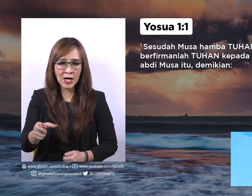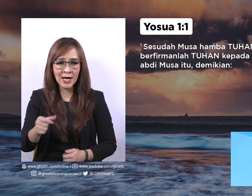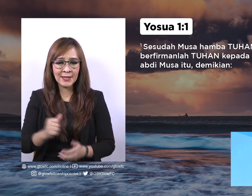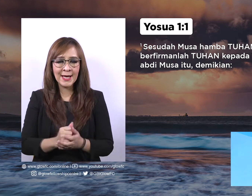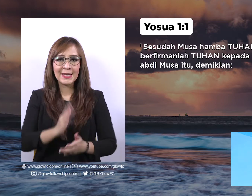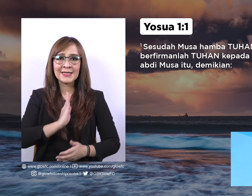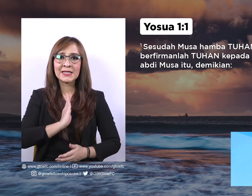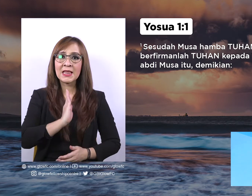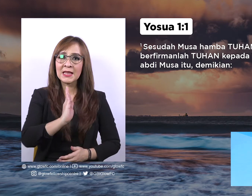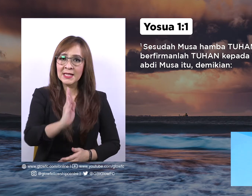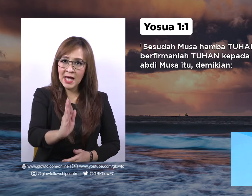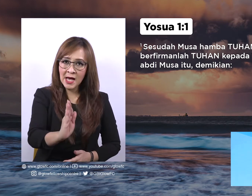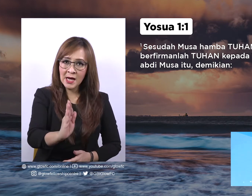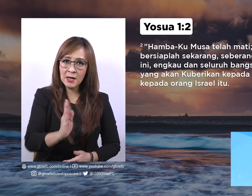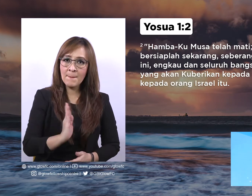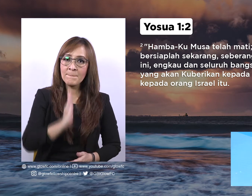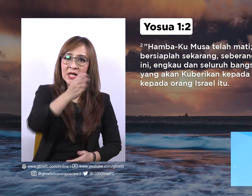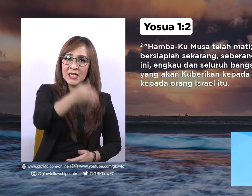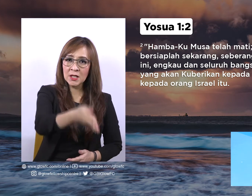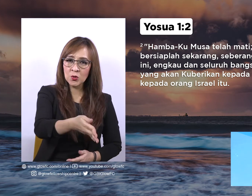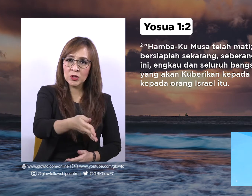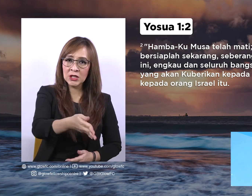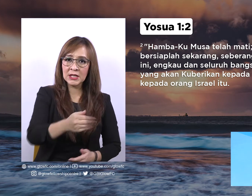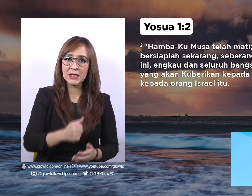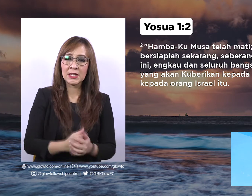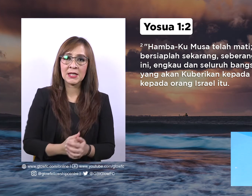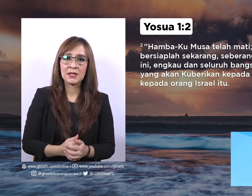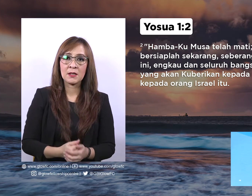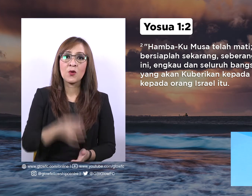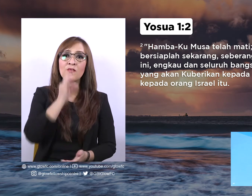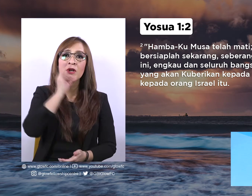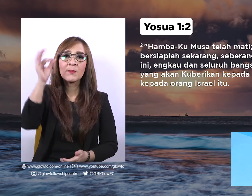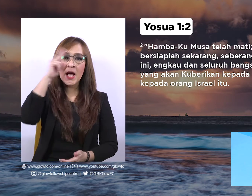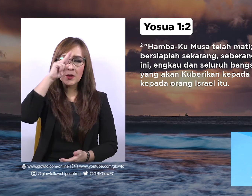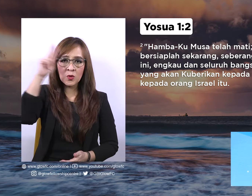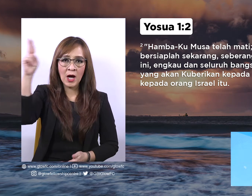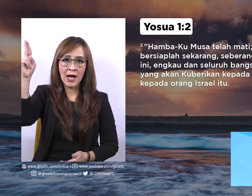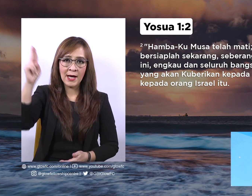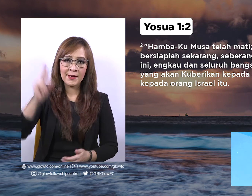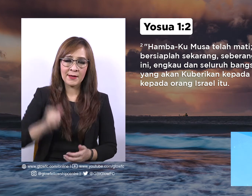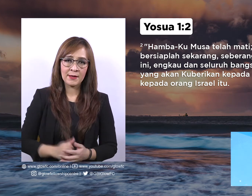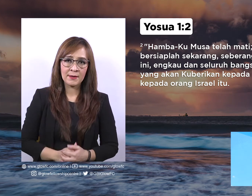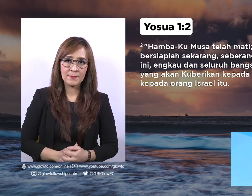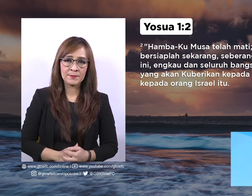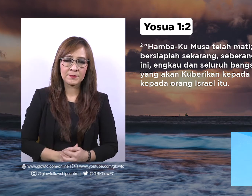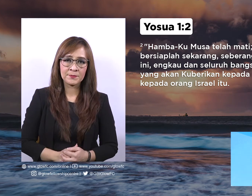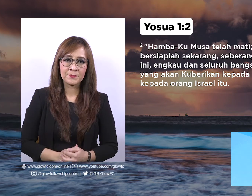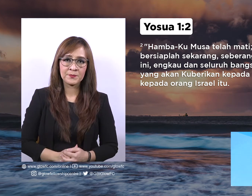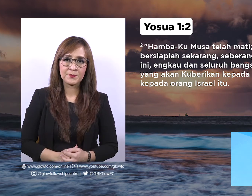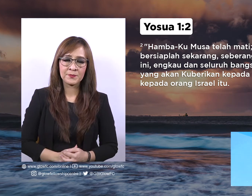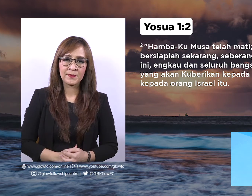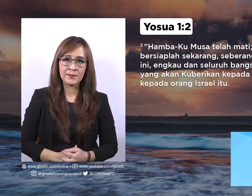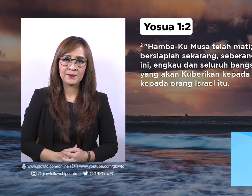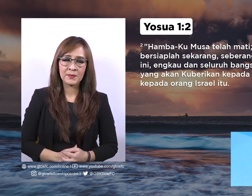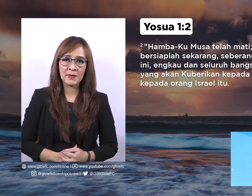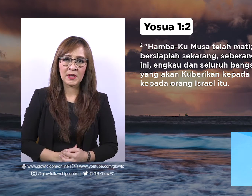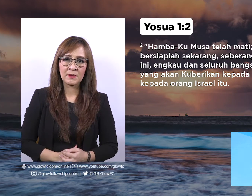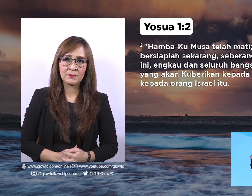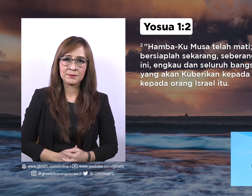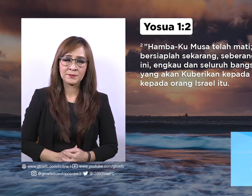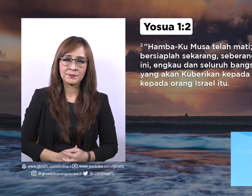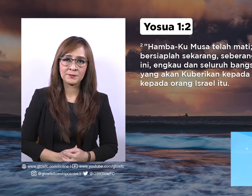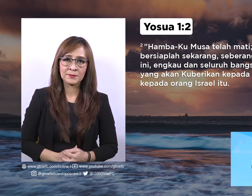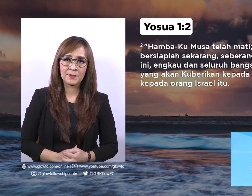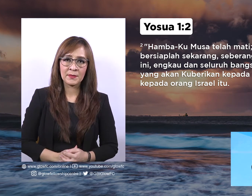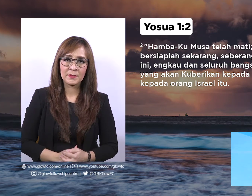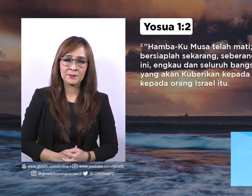orang yang dengar-dengaran sama suara Tuhan Tamako Musa telah mati sebab itu bersiaplah sekarang seberang sungai Yordan ini engkau dan seluruh bangsa ini